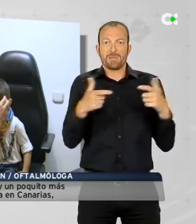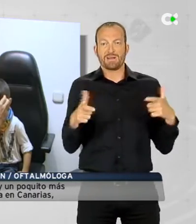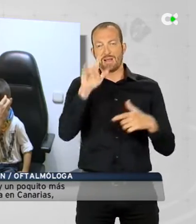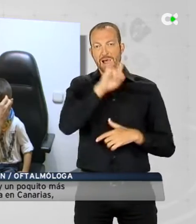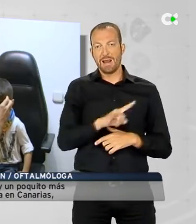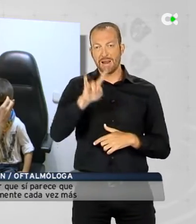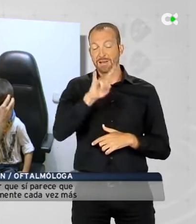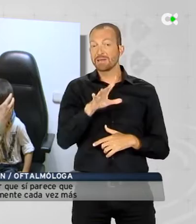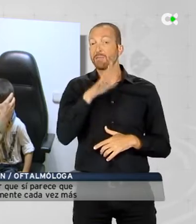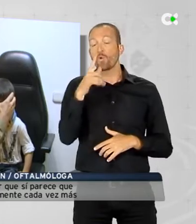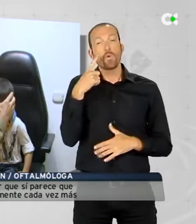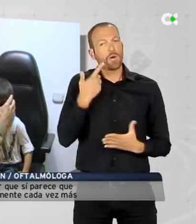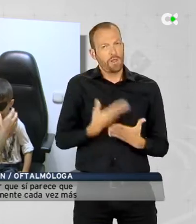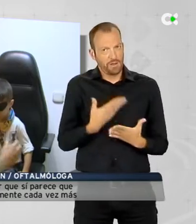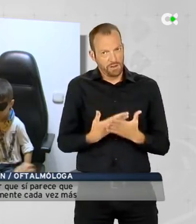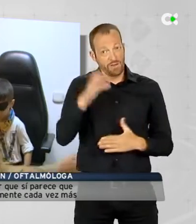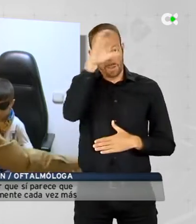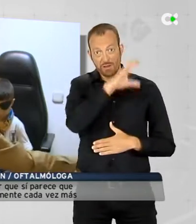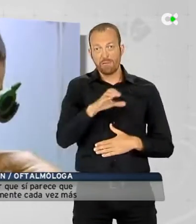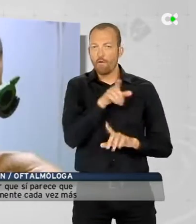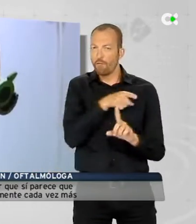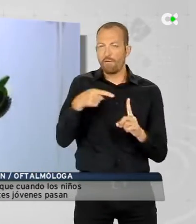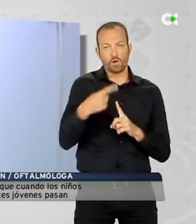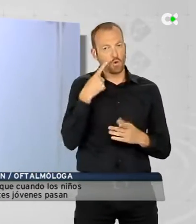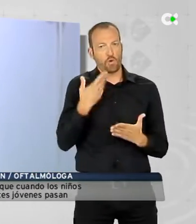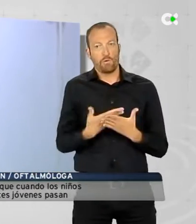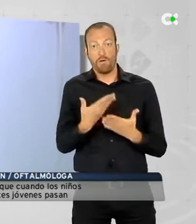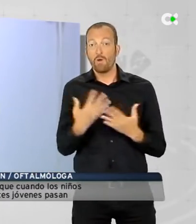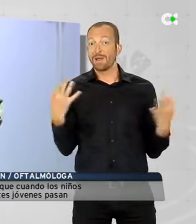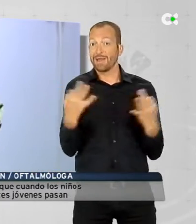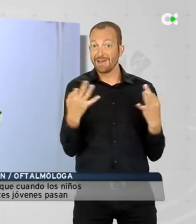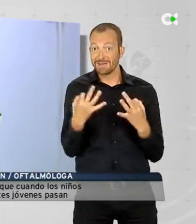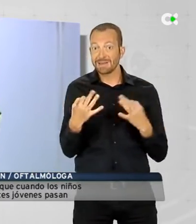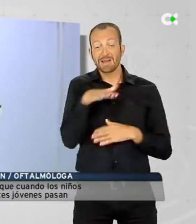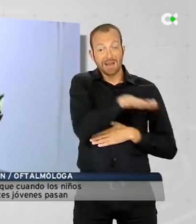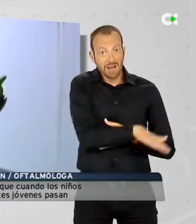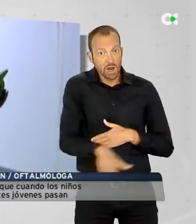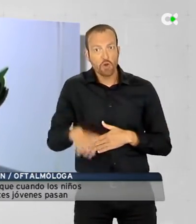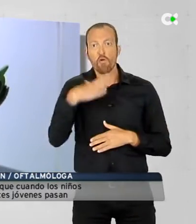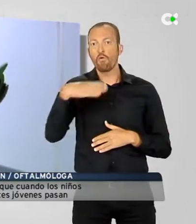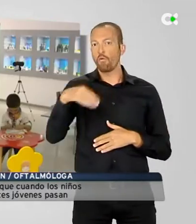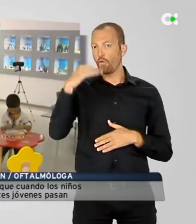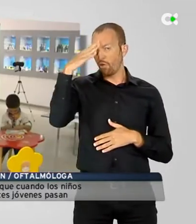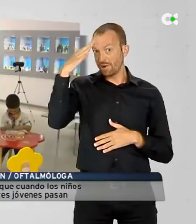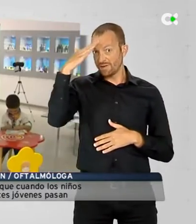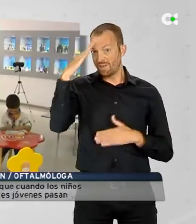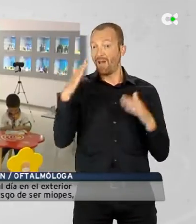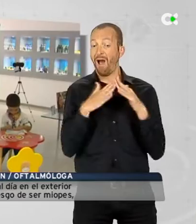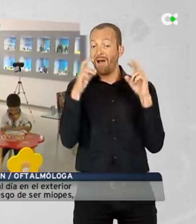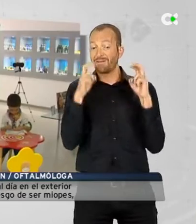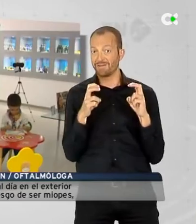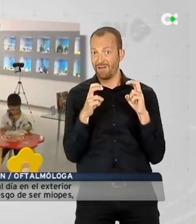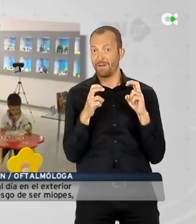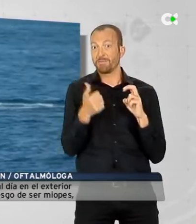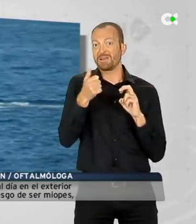Canarias. El único factor que sí parece que está científicamente cada vez más comprobado es que cuando los niños o los adolescentes jóvenes pasan pocas horas